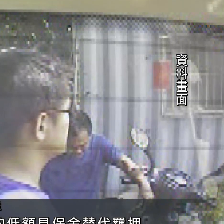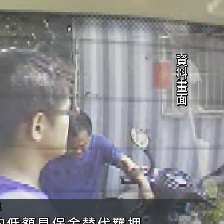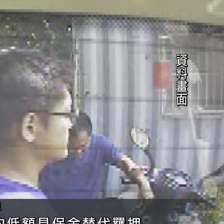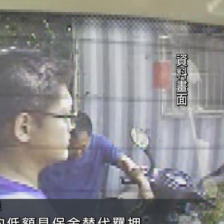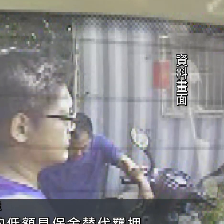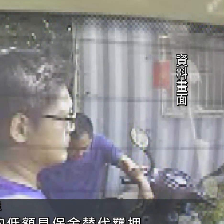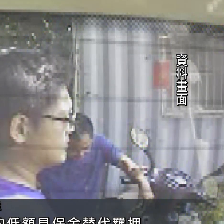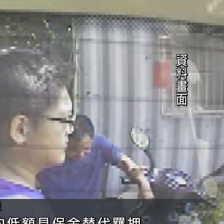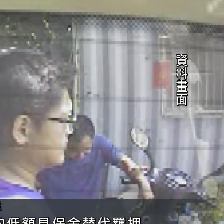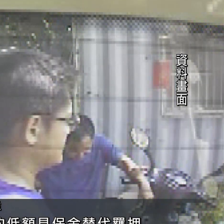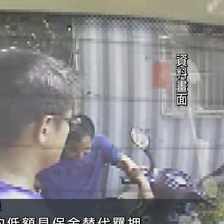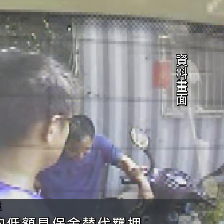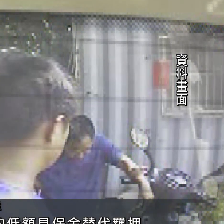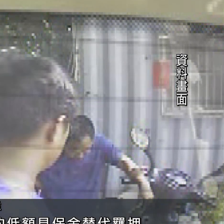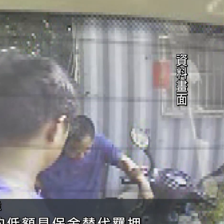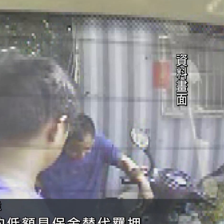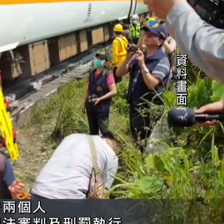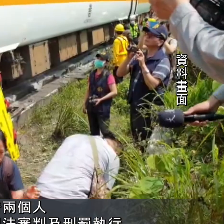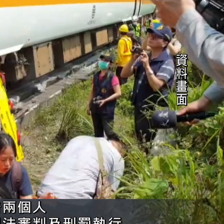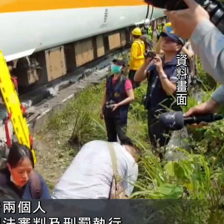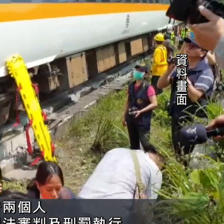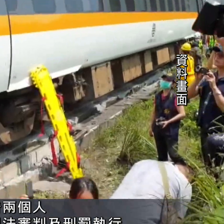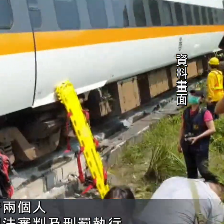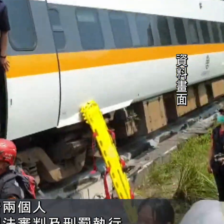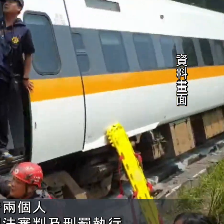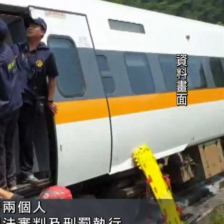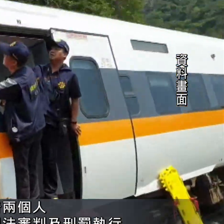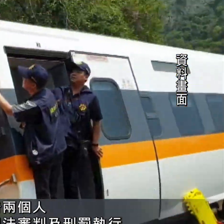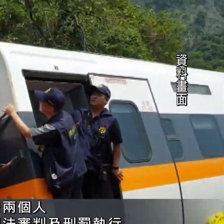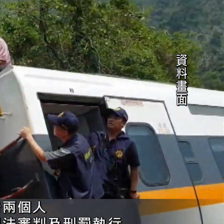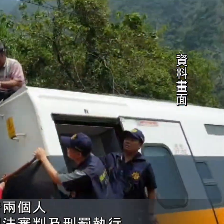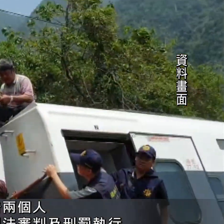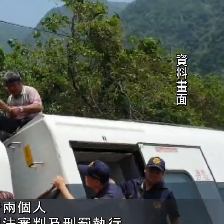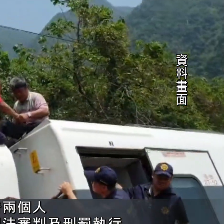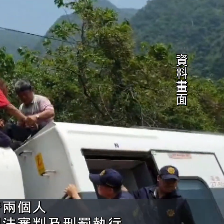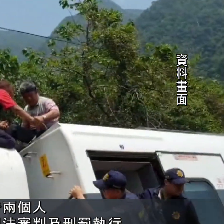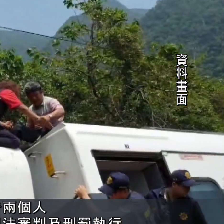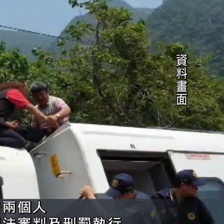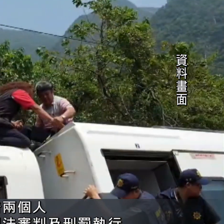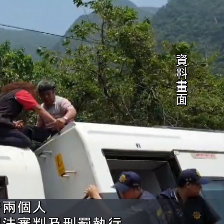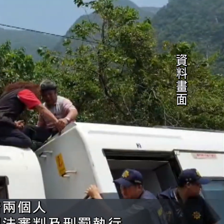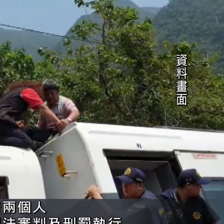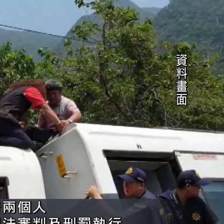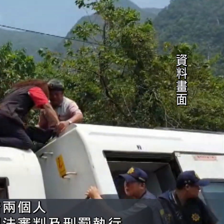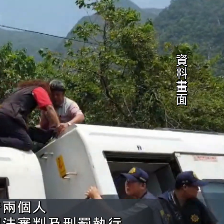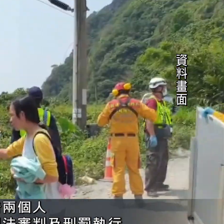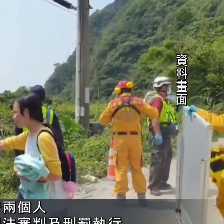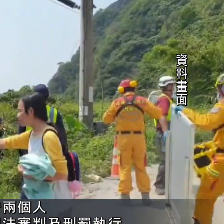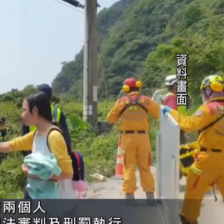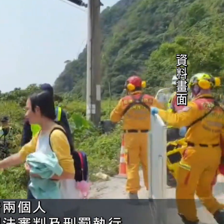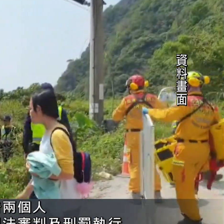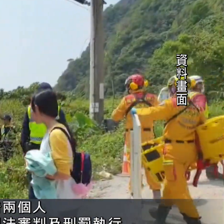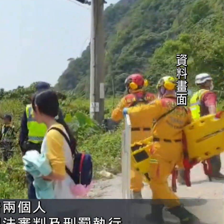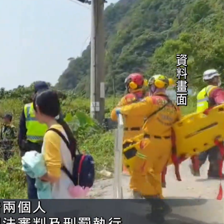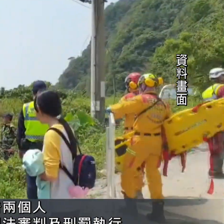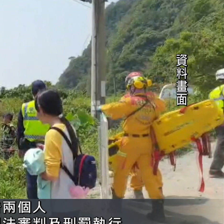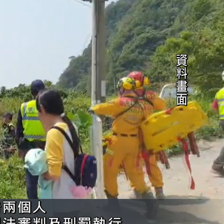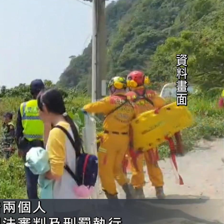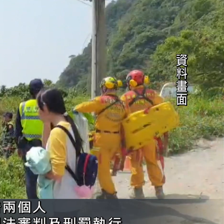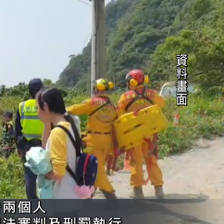额拒保金替代羁押，不足以担保被告两个人将来如实面对司法审判以及刑罚的执